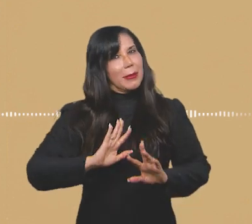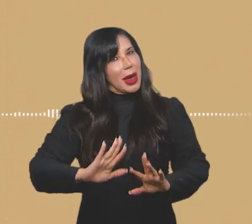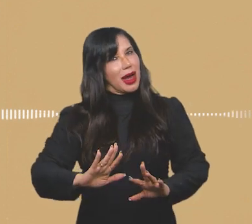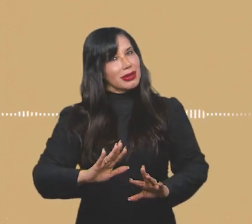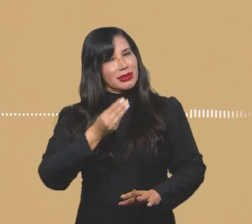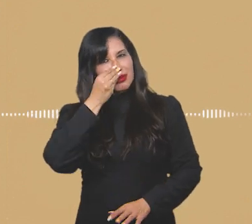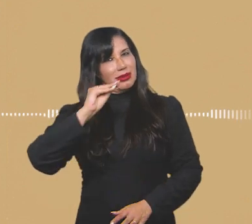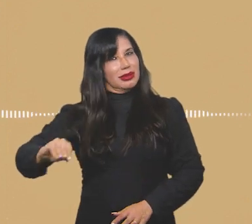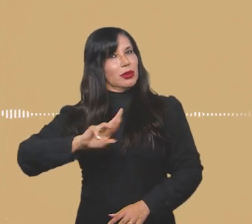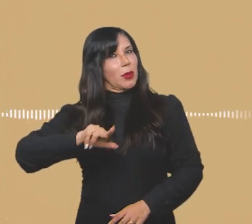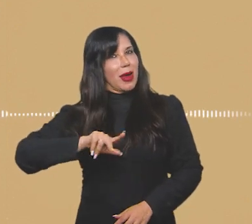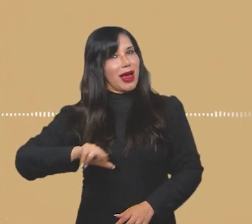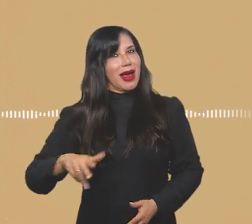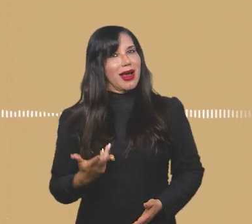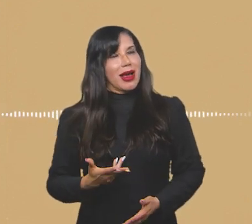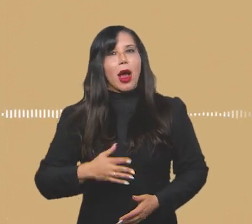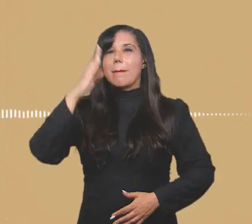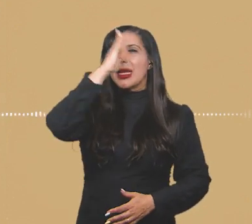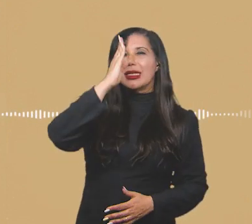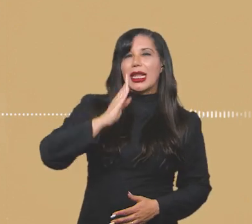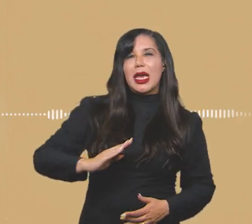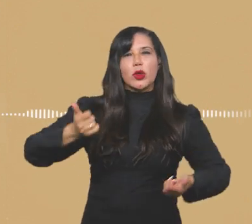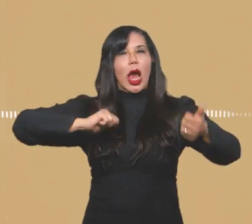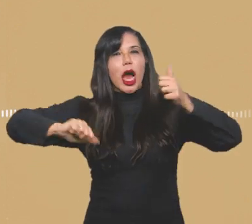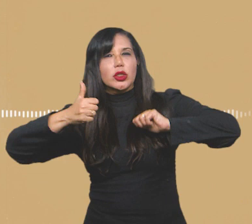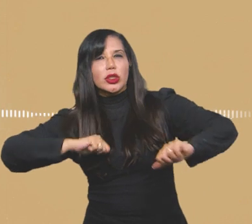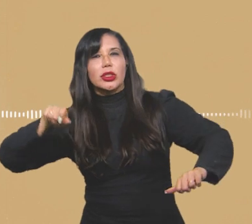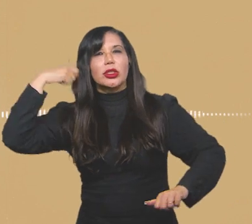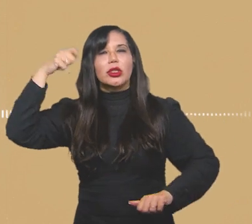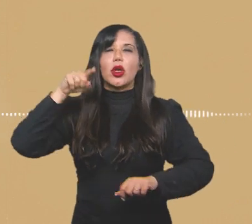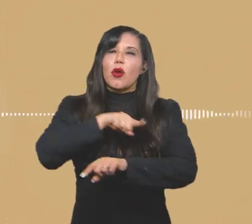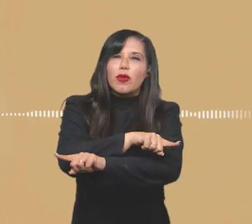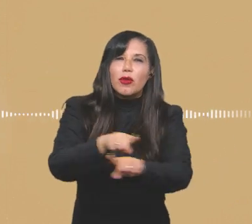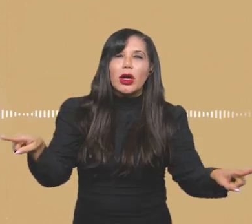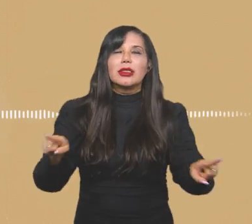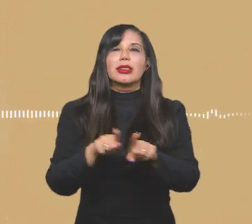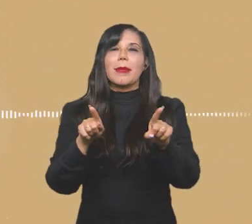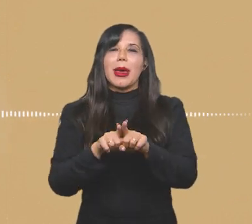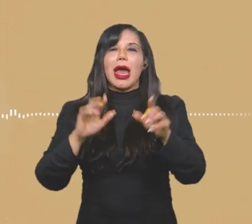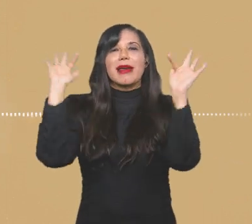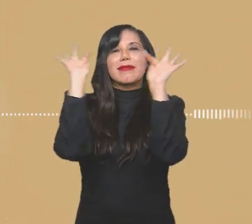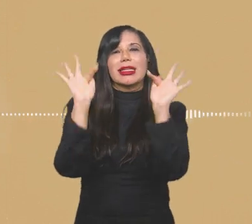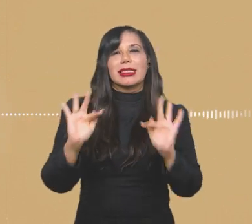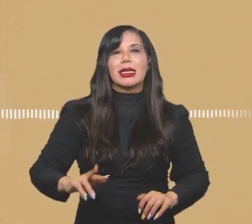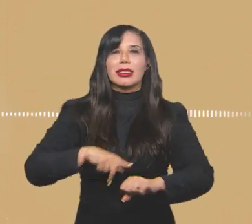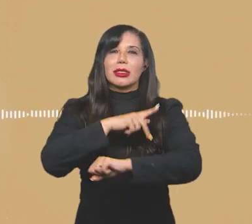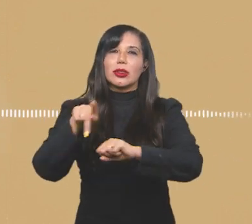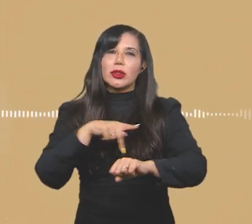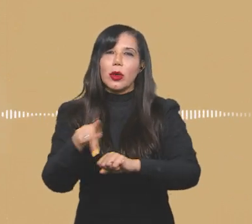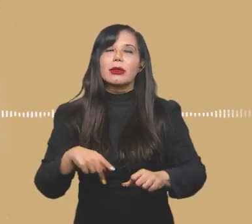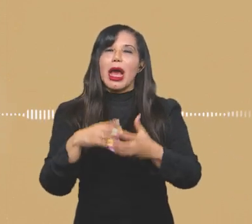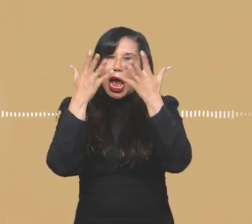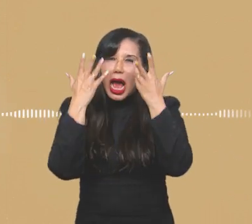que não desprezíveis. Brasileiros artistas, e vós outros que fazeis a felicidade